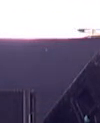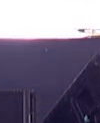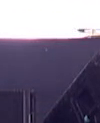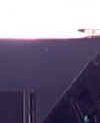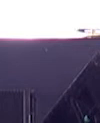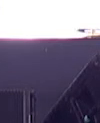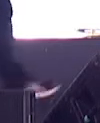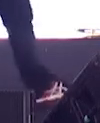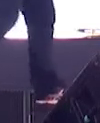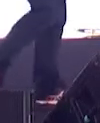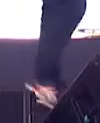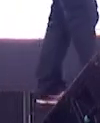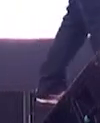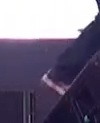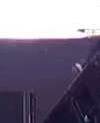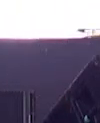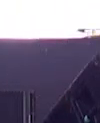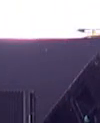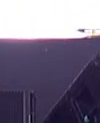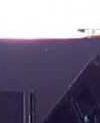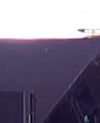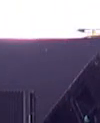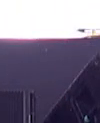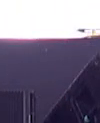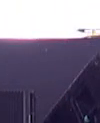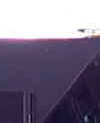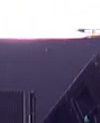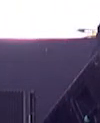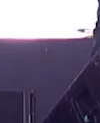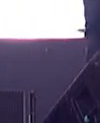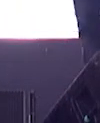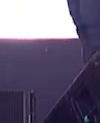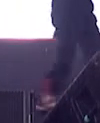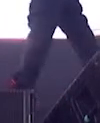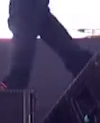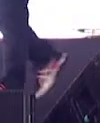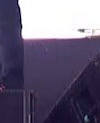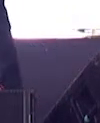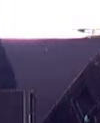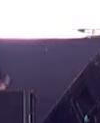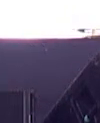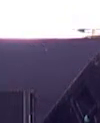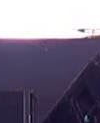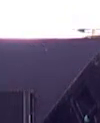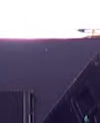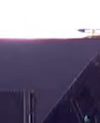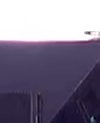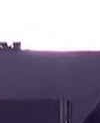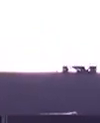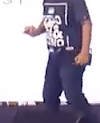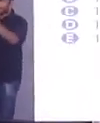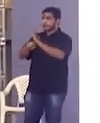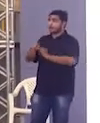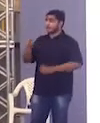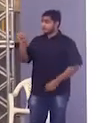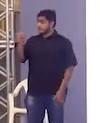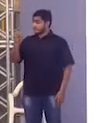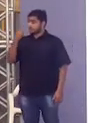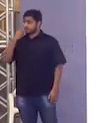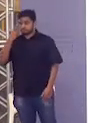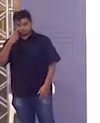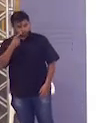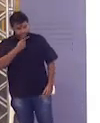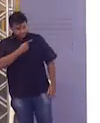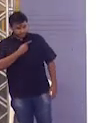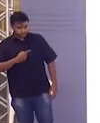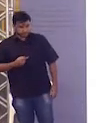Maravilha, beleza, está todo mundo ligado. Problema de número 5. Em uma divisão, o divisor